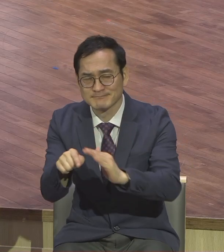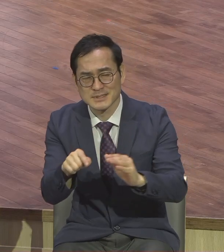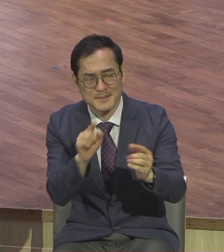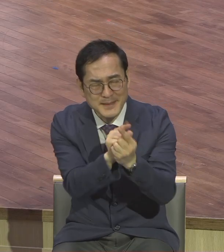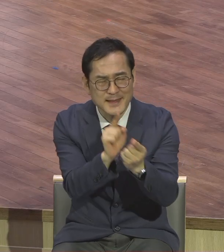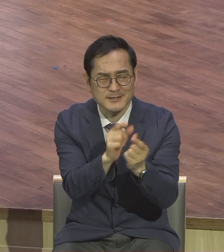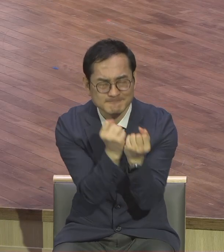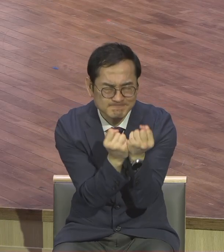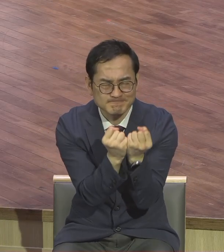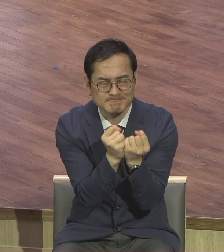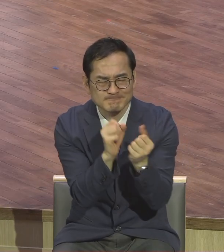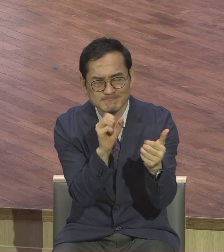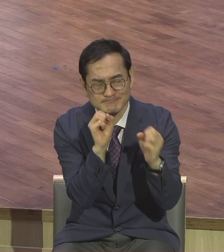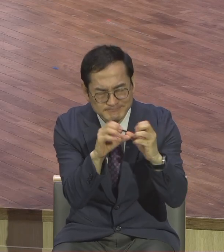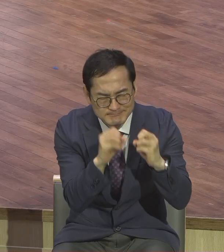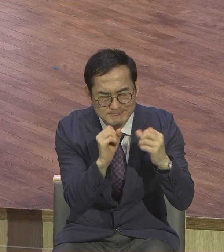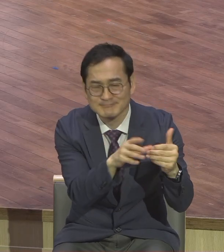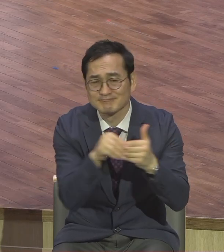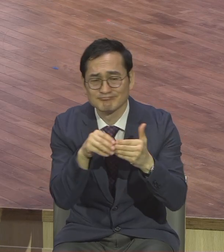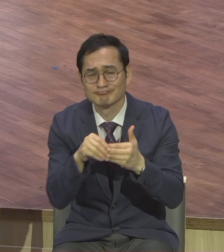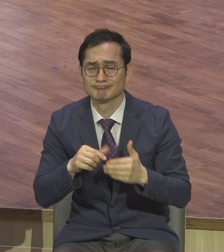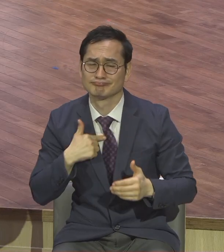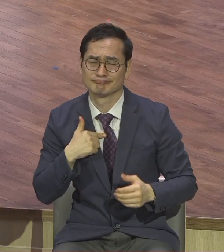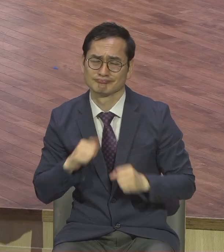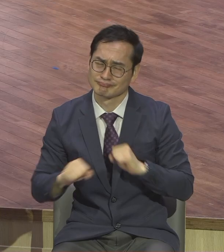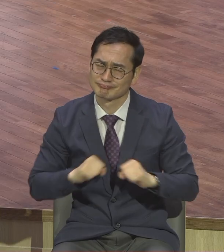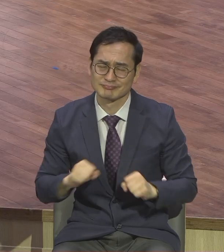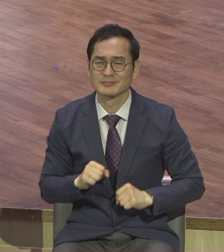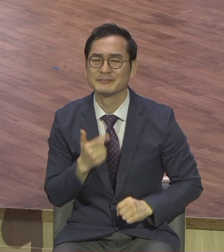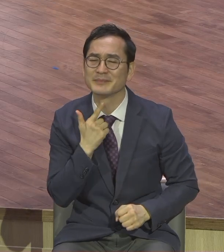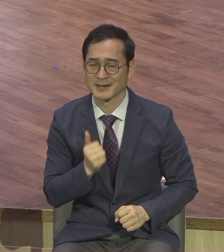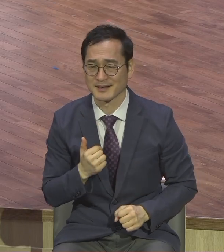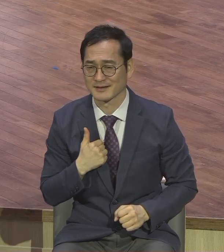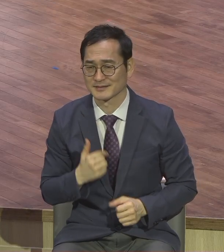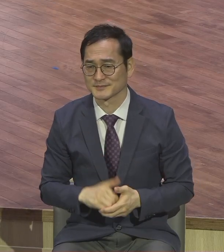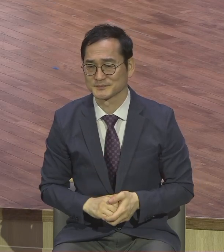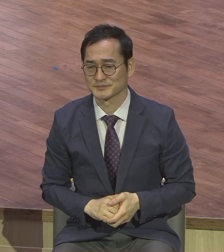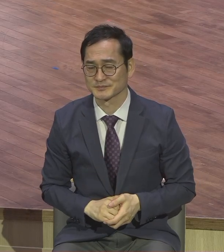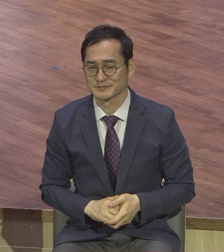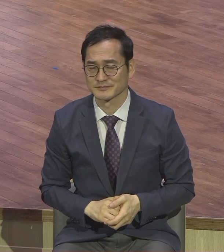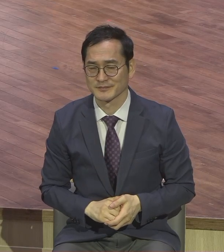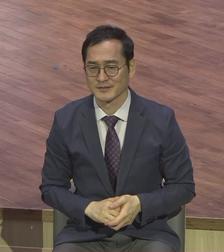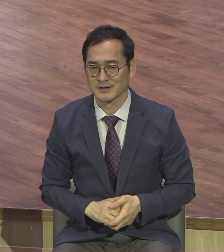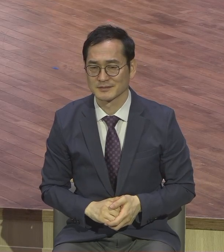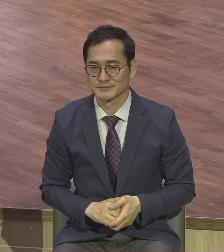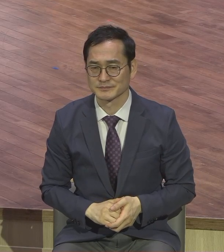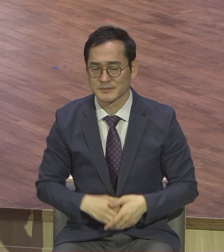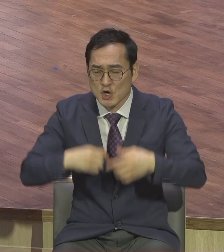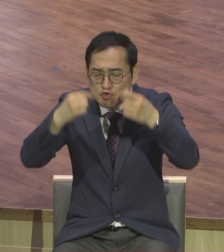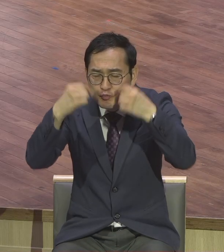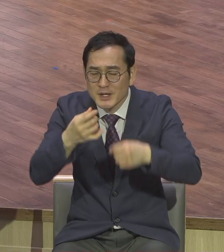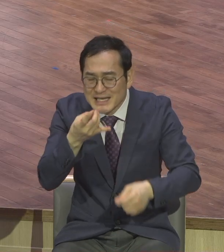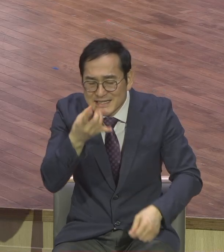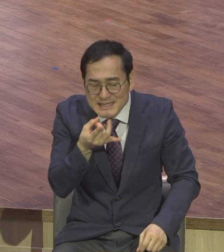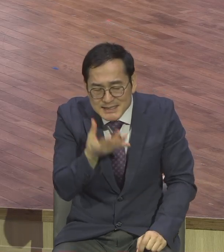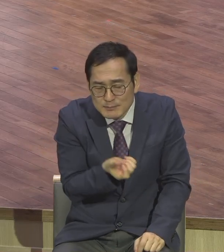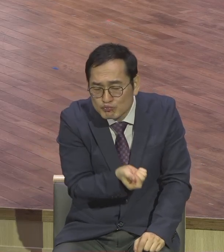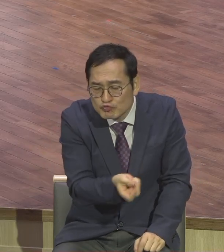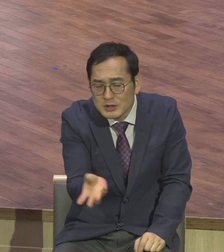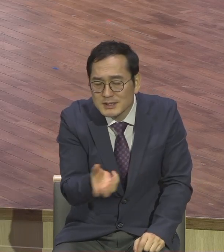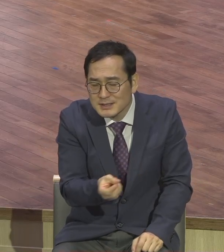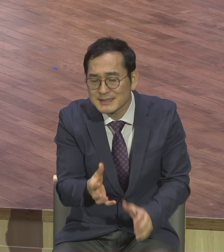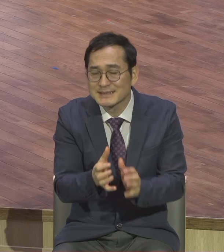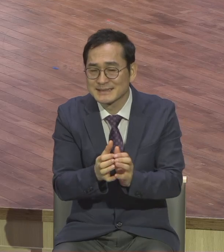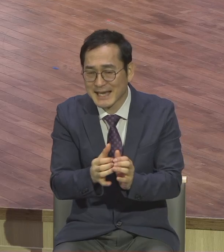한번 해보세요. 하나님 얼마나 기뻐하세요. 남들이 몰라요. 울며 씨를 뿌리러 나간 자는